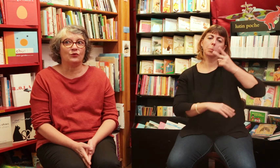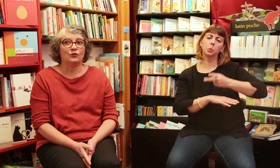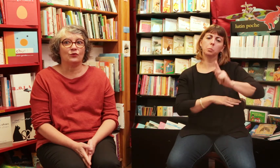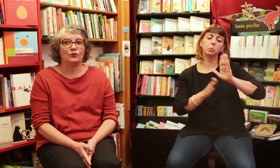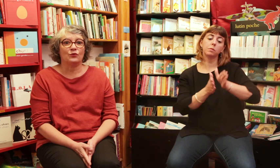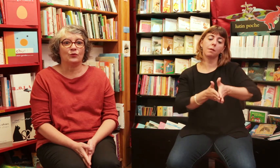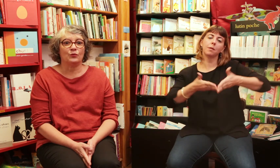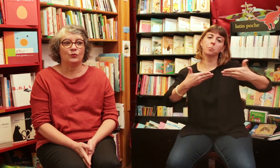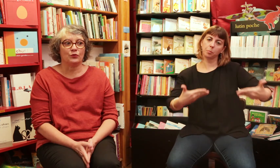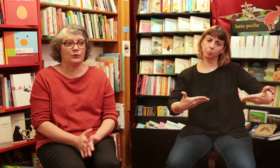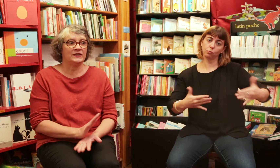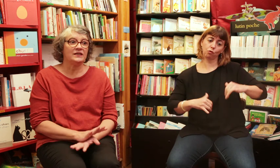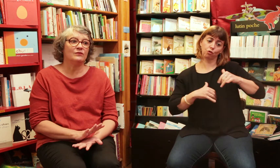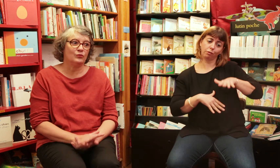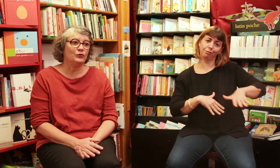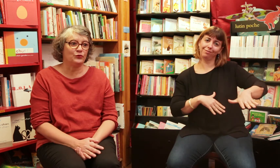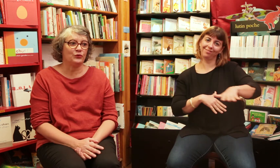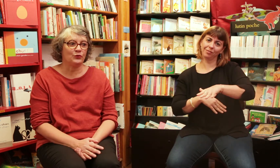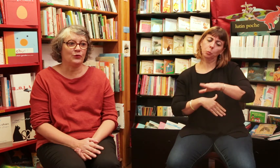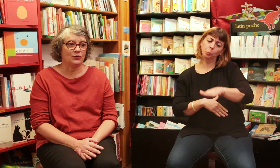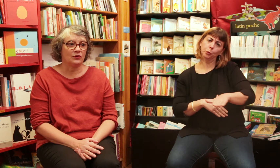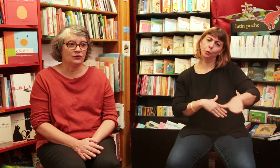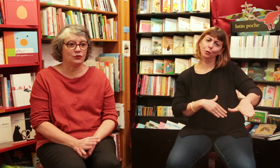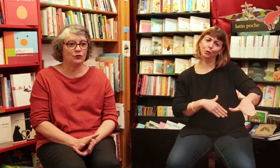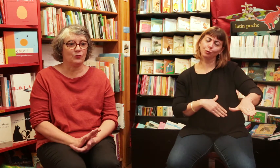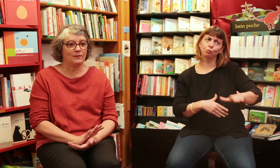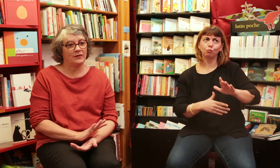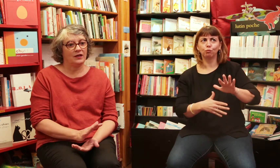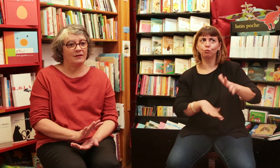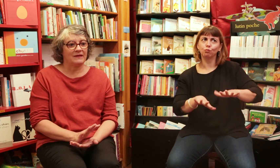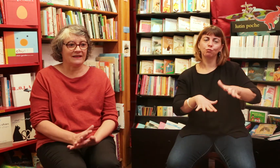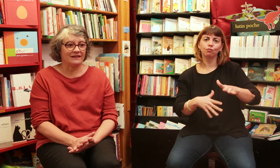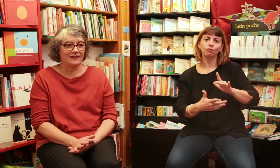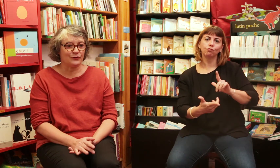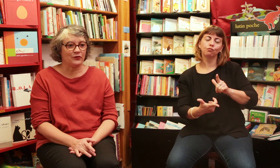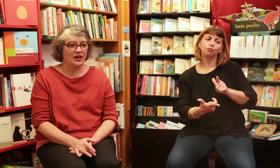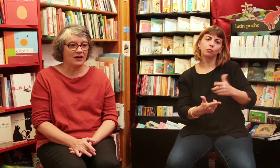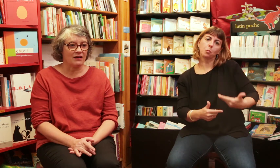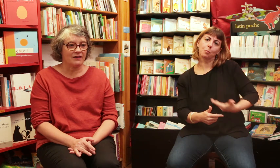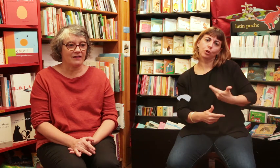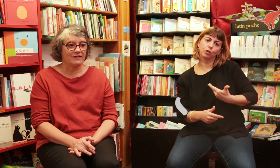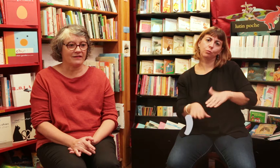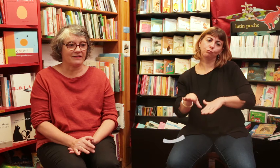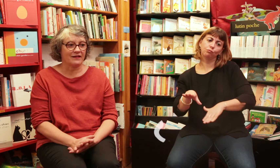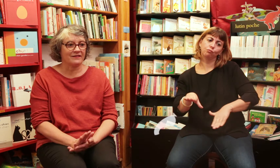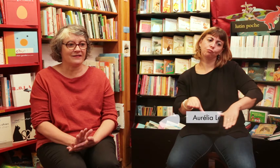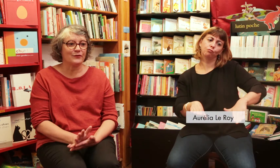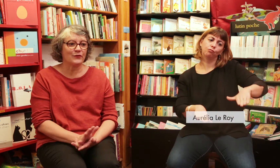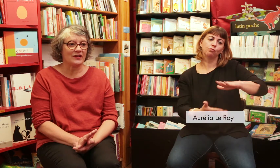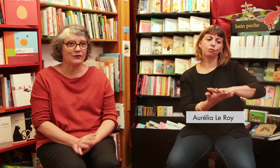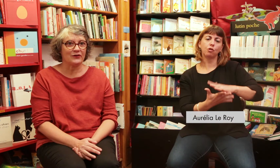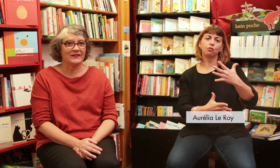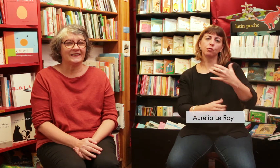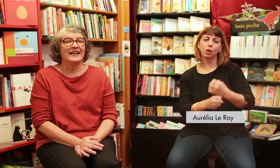donc pour petits, plutôt de maternelle jusqu'à 5-6